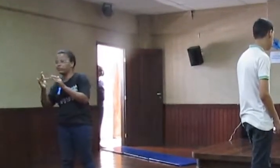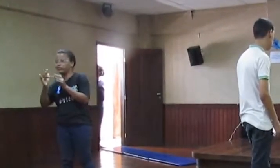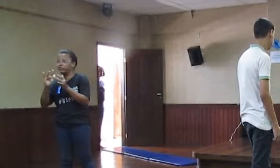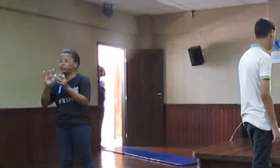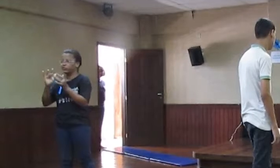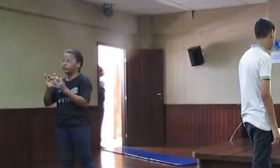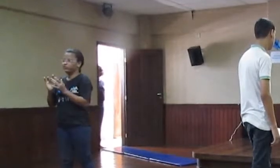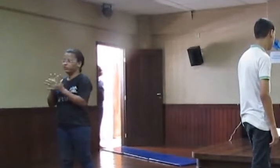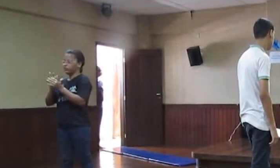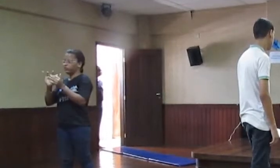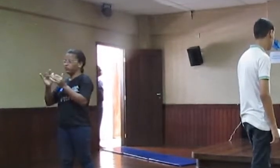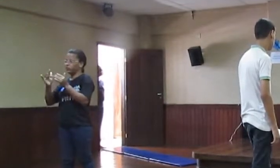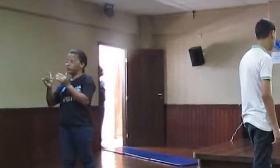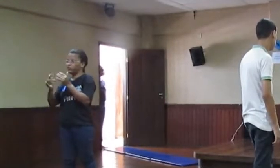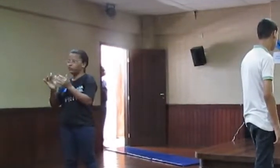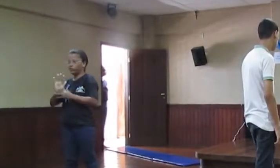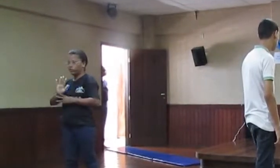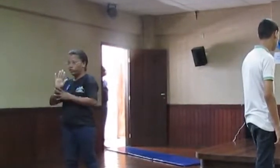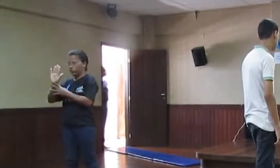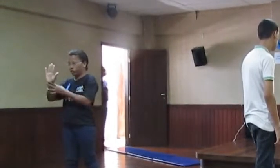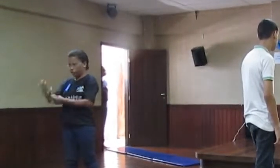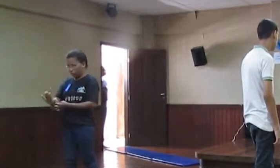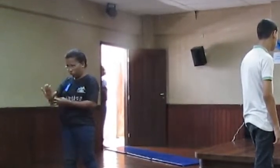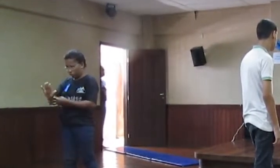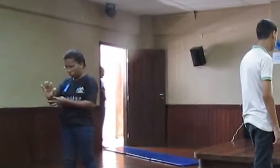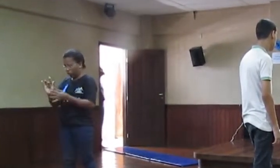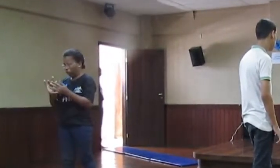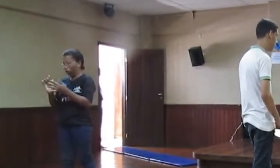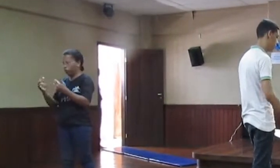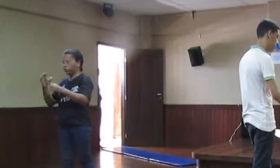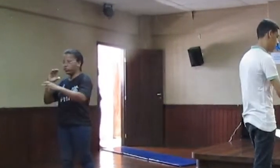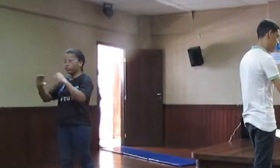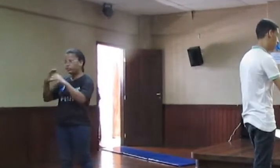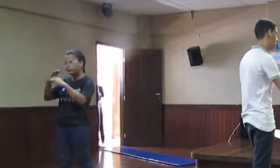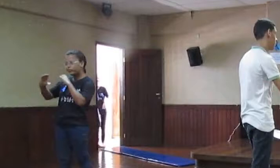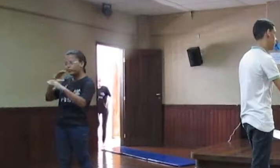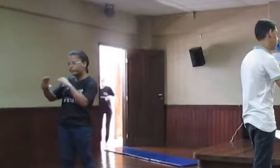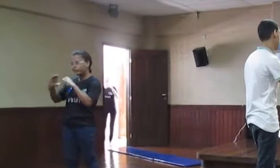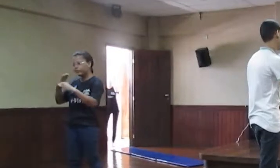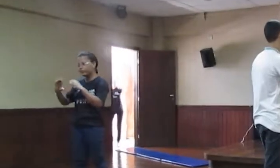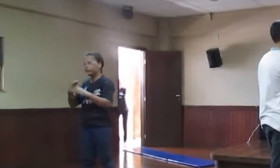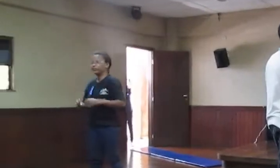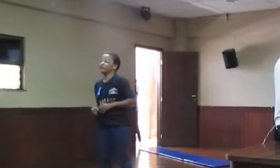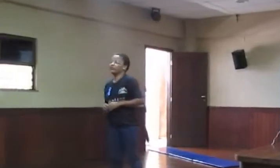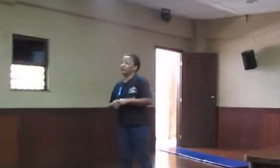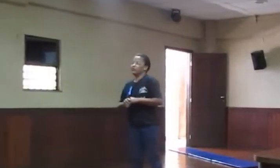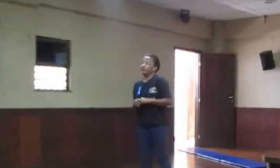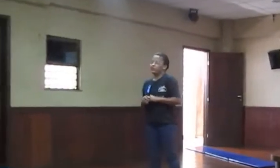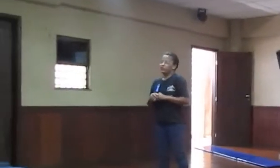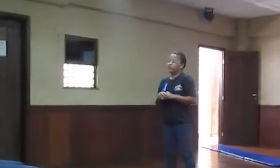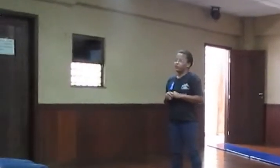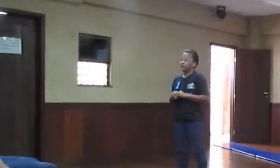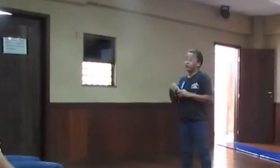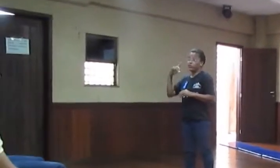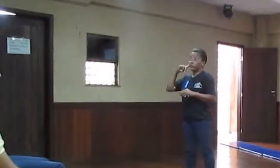que ajudam a ligar pessoas do mundo inteiro. A barreira linguística está se extinguindo.